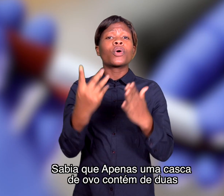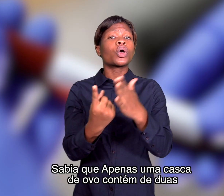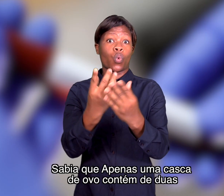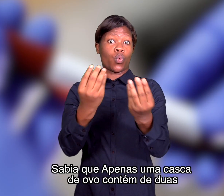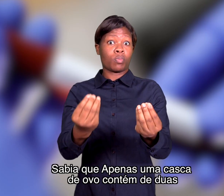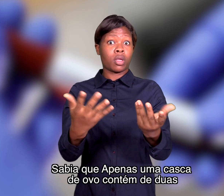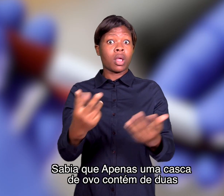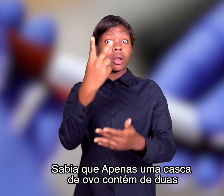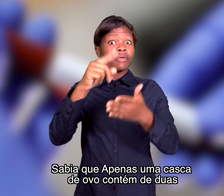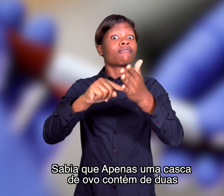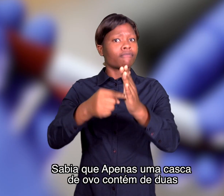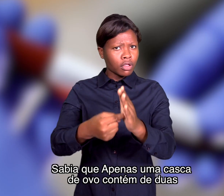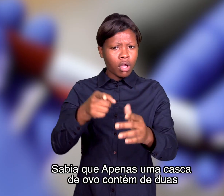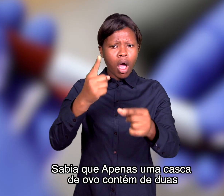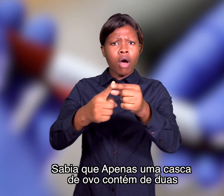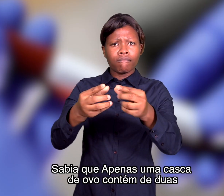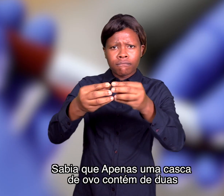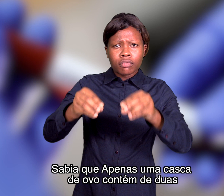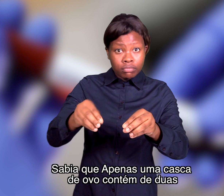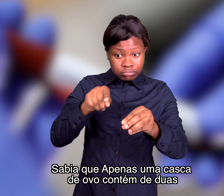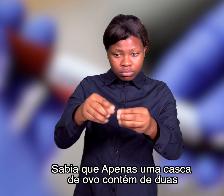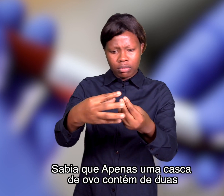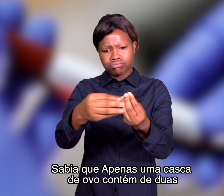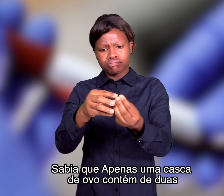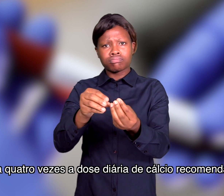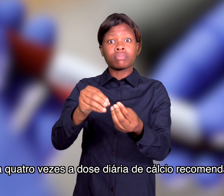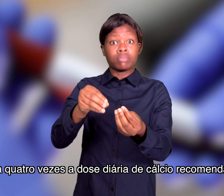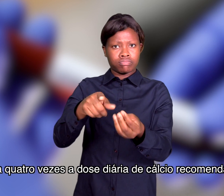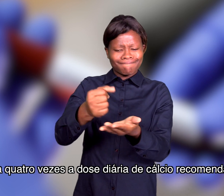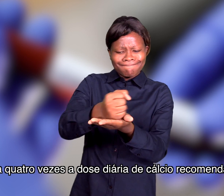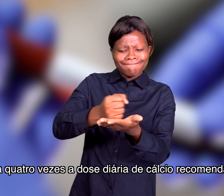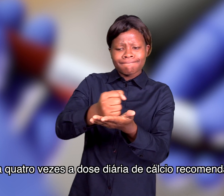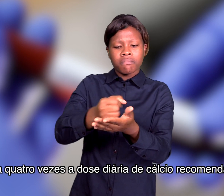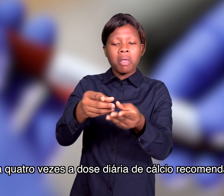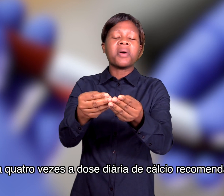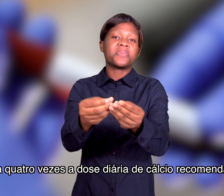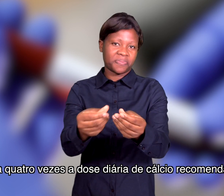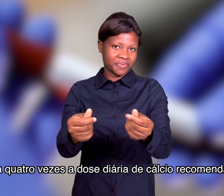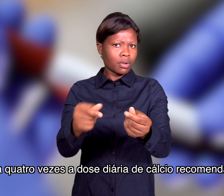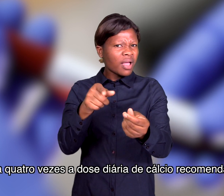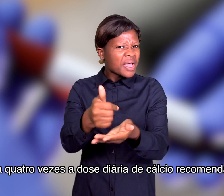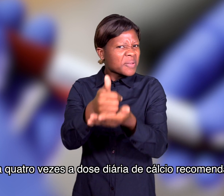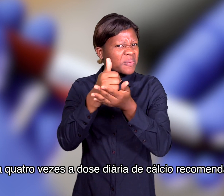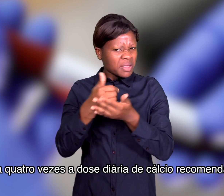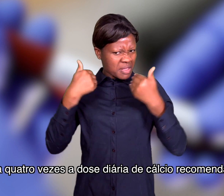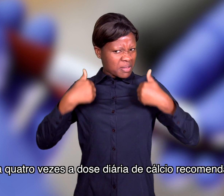Sabia que apenas uma casca de ovo contém de 2 a 4 vezes a dose diária de cálcio